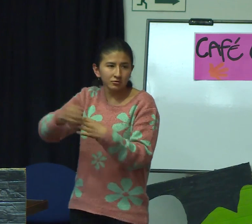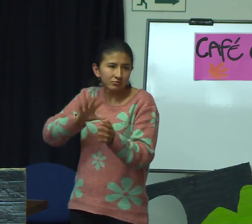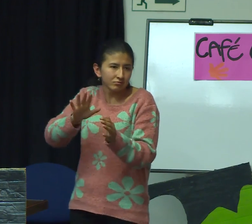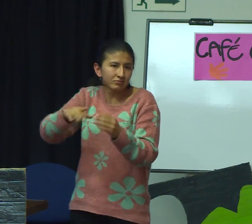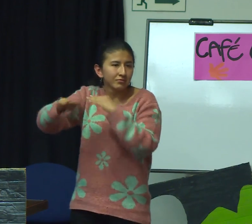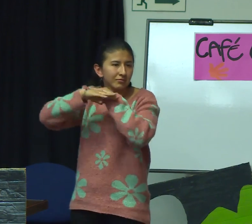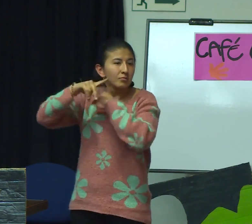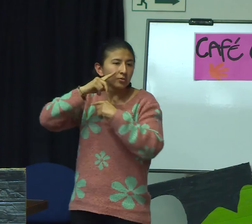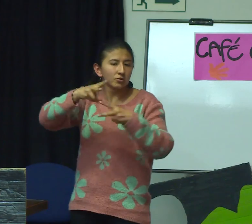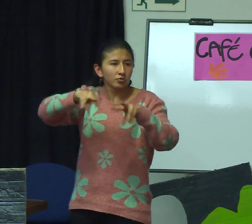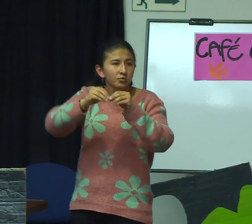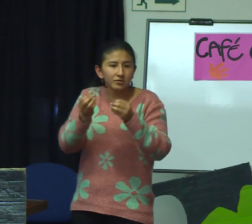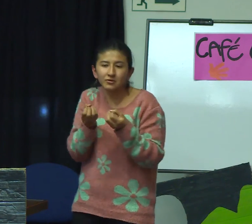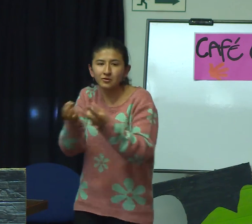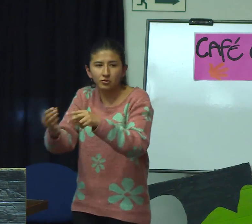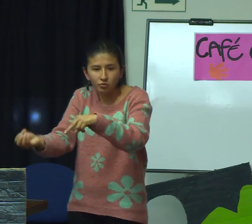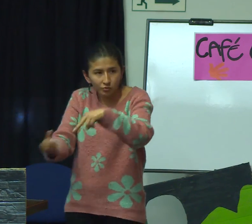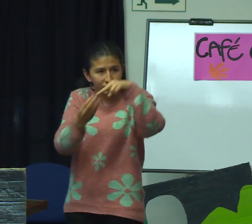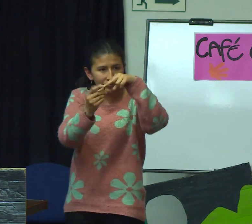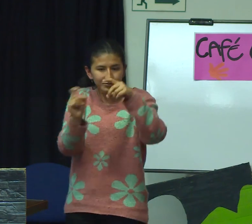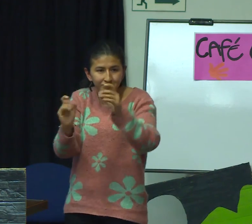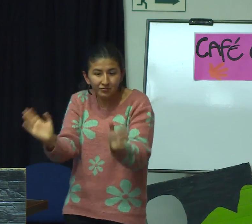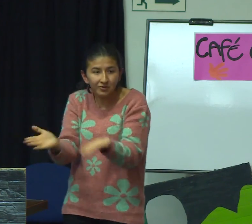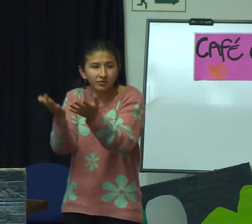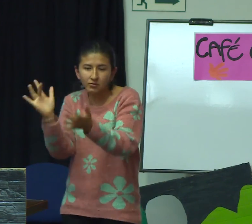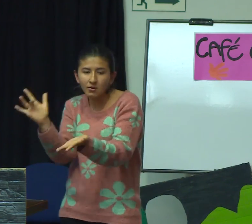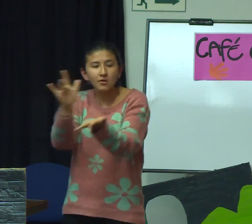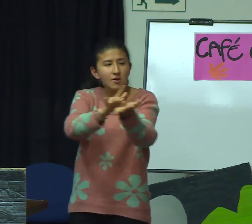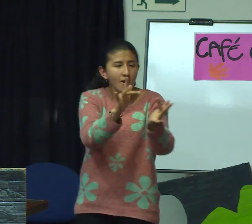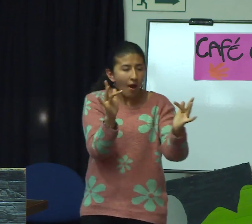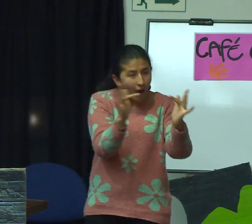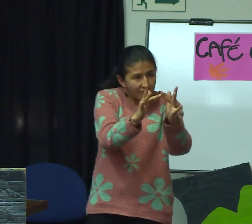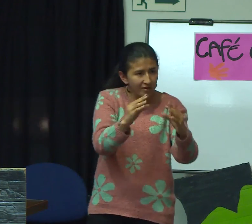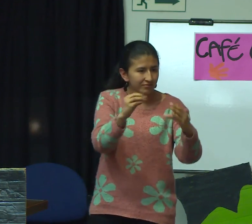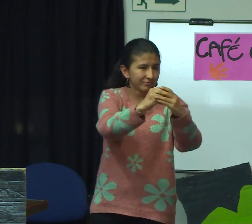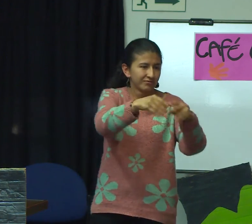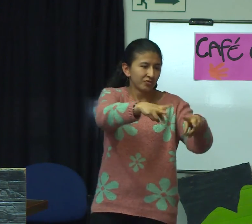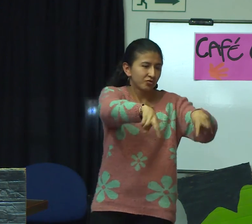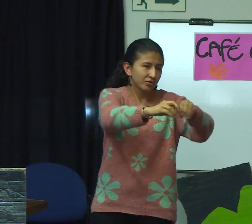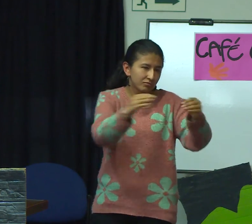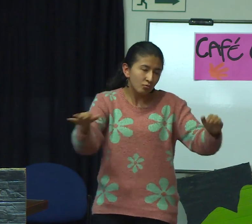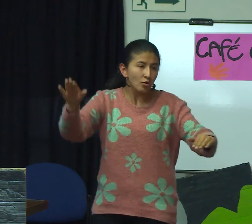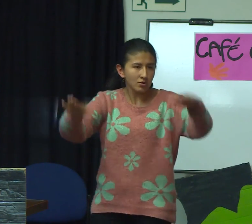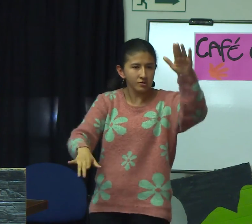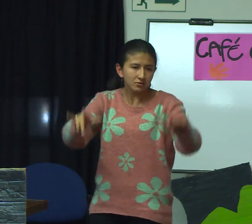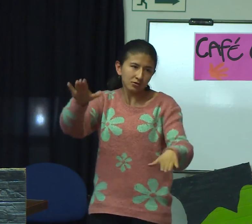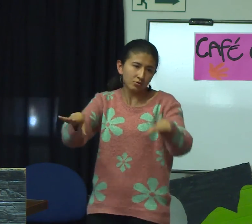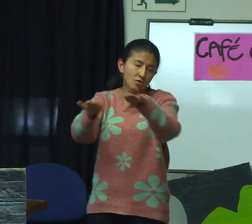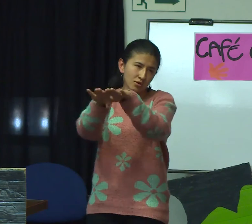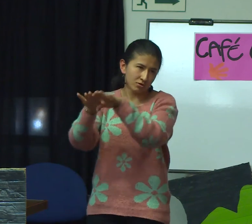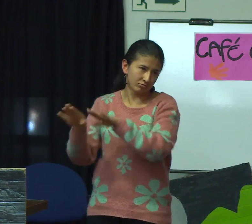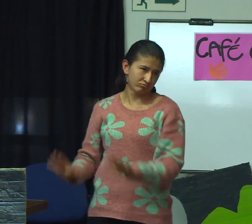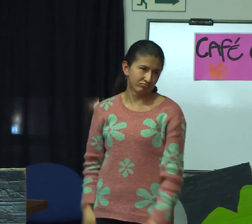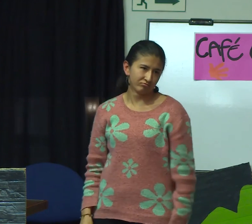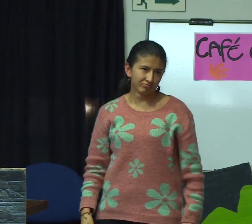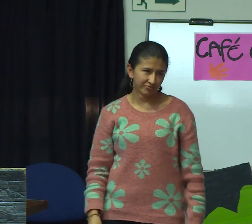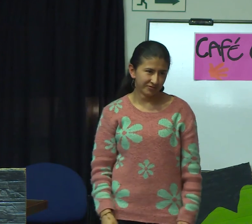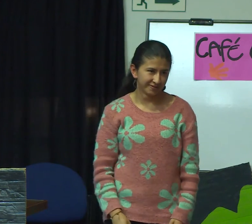educación. No, yo considero que la educación debe ser igual, tanto para sordos como oyentes, y